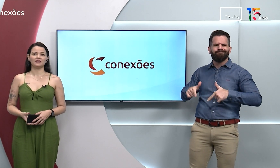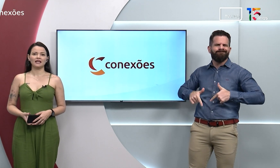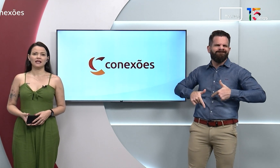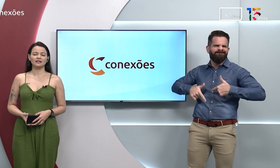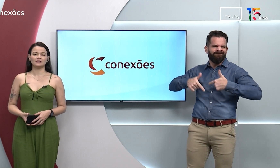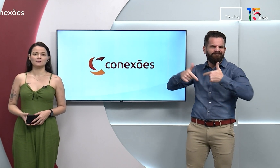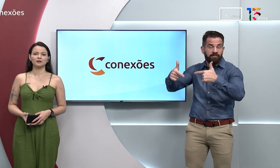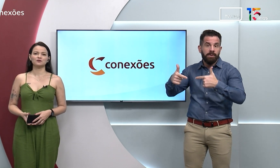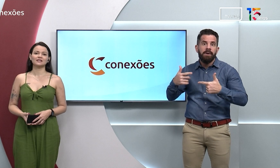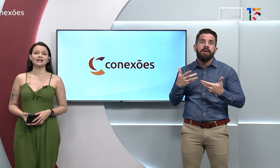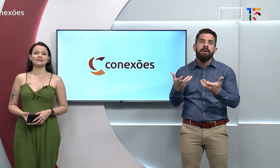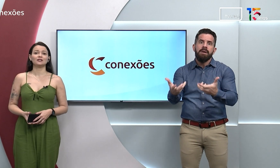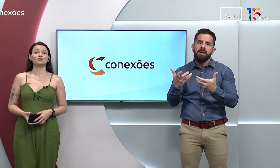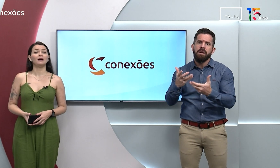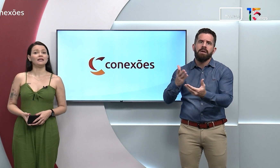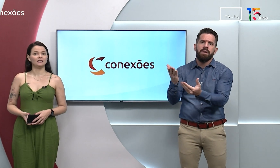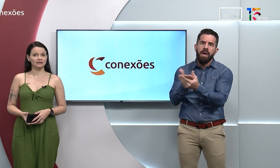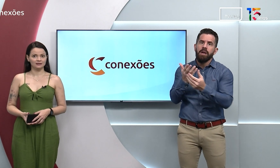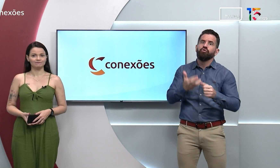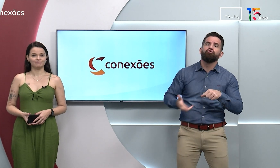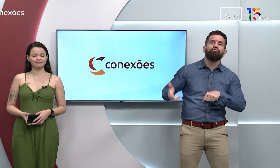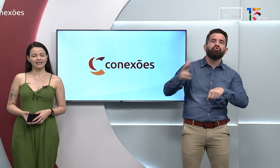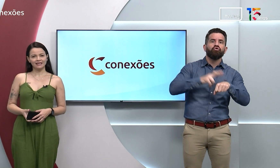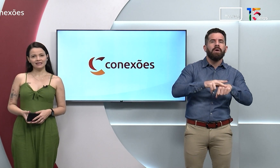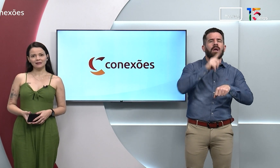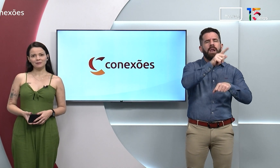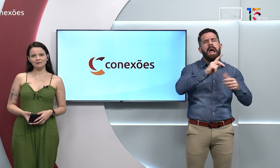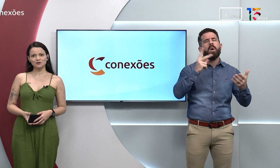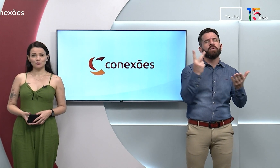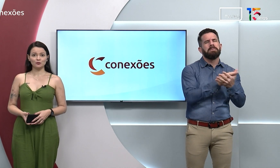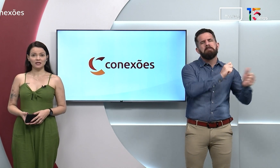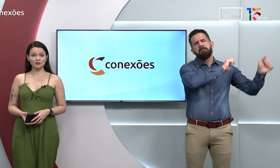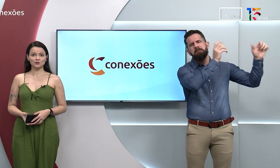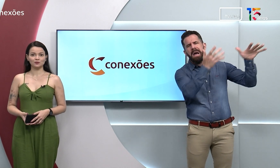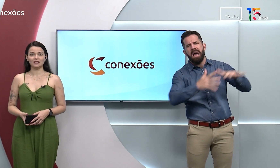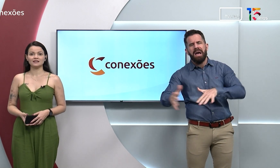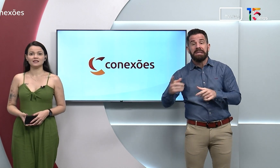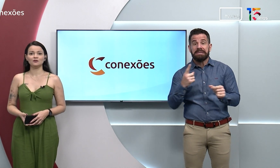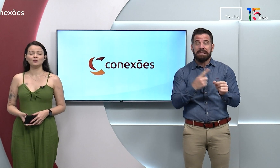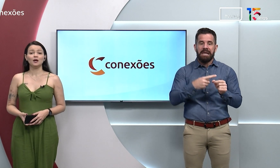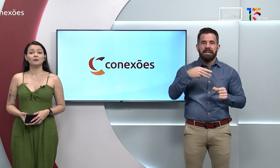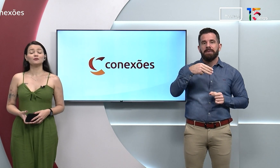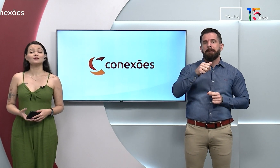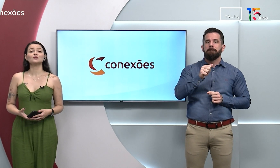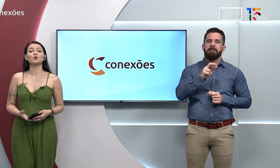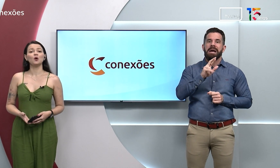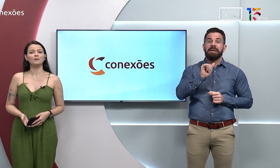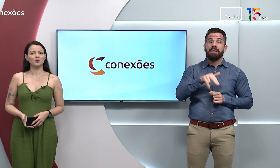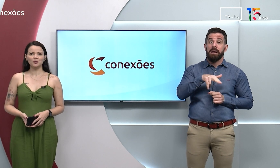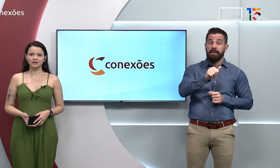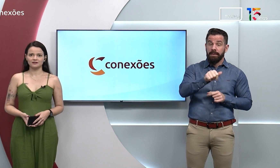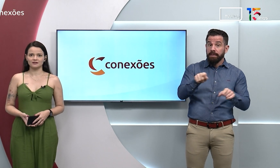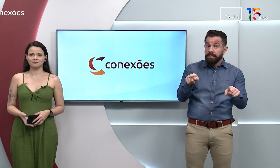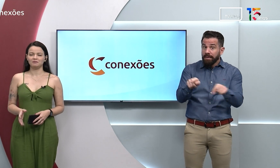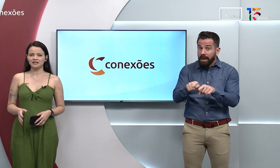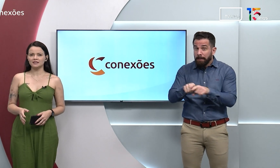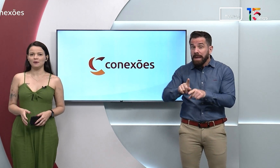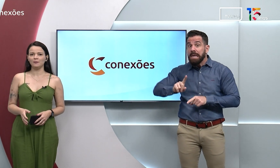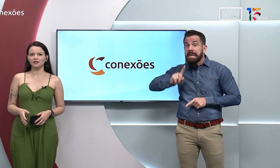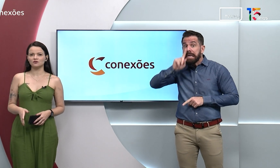pessoas afetadas pelo desastre de Mariana e também sobre o risco trazido pelos